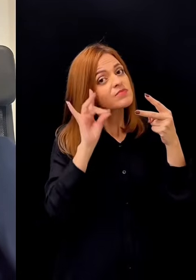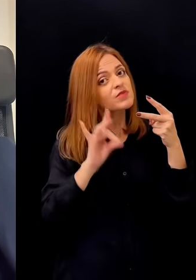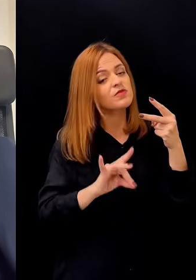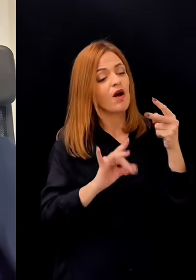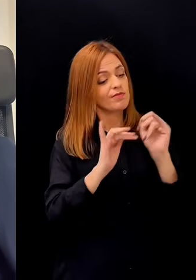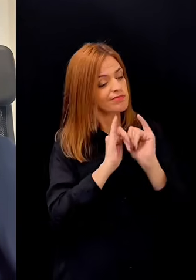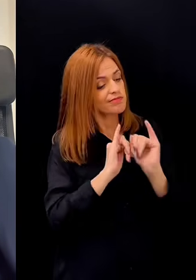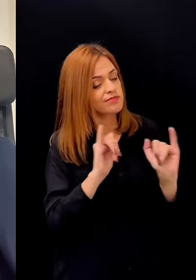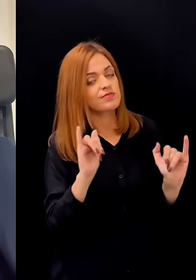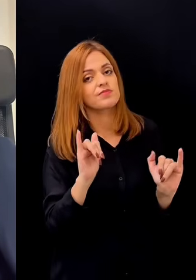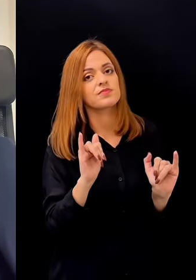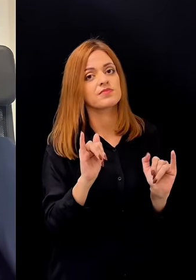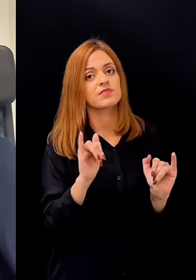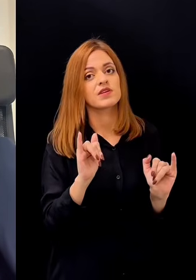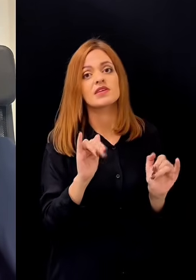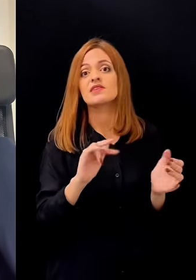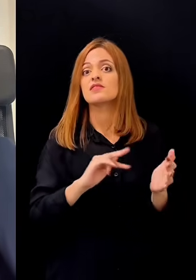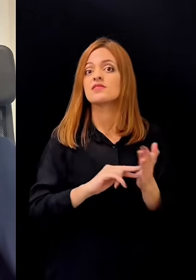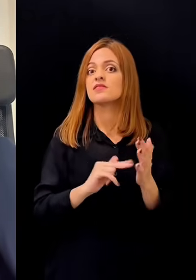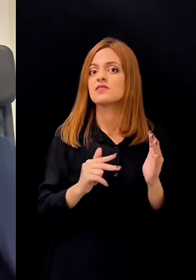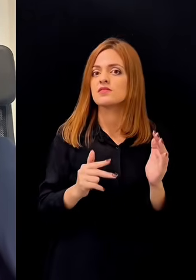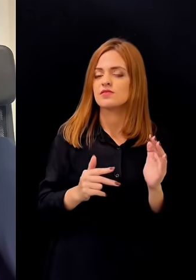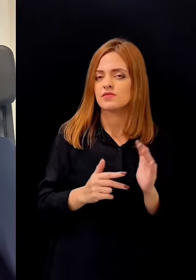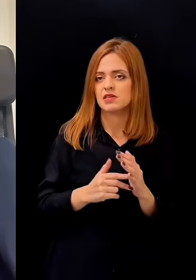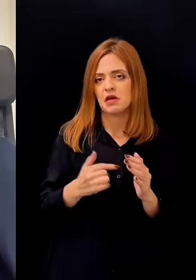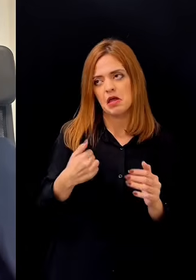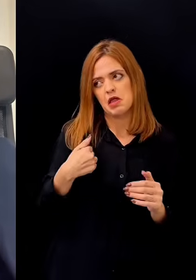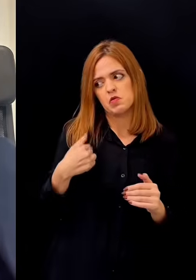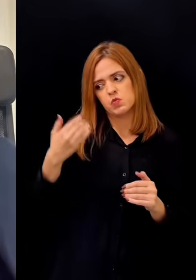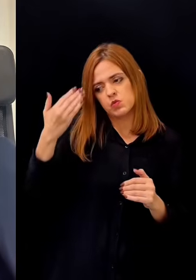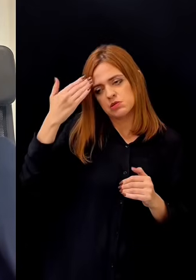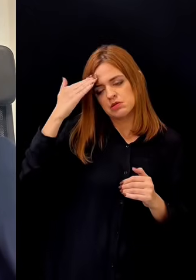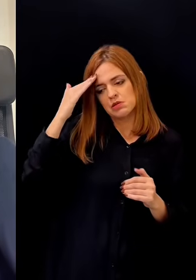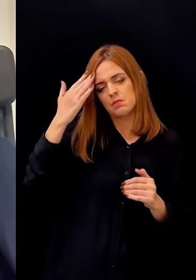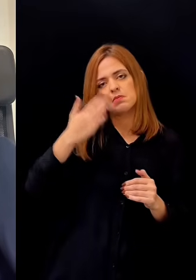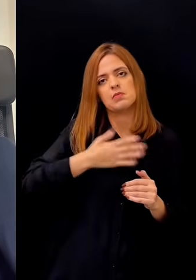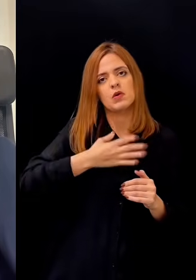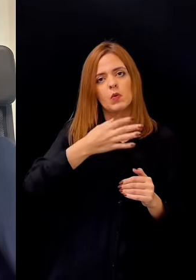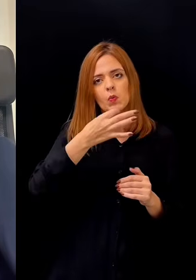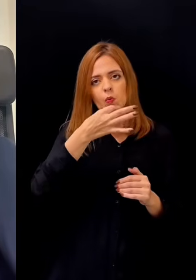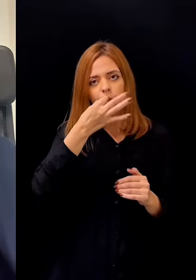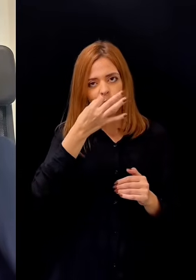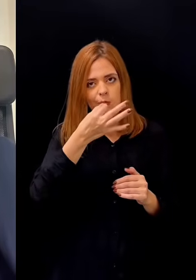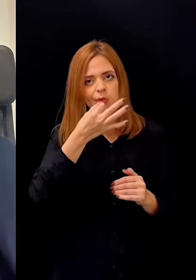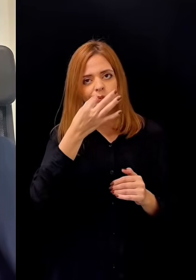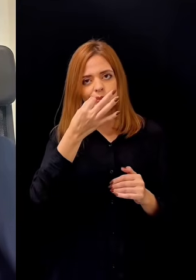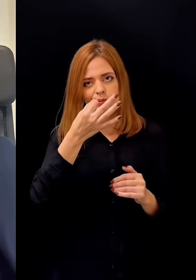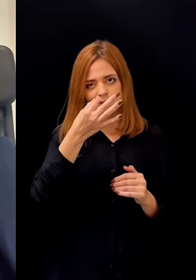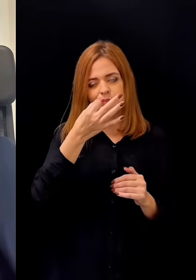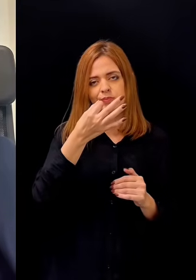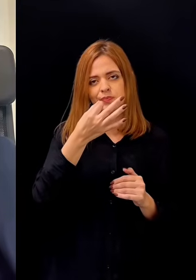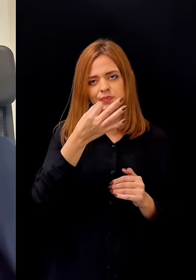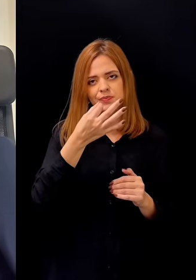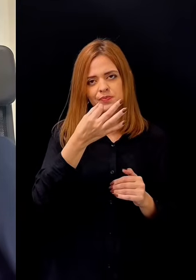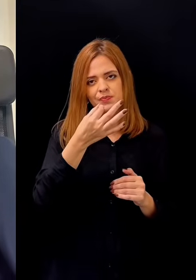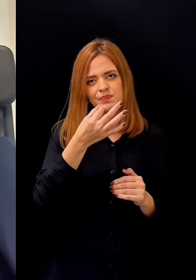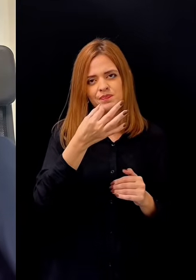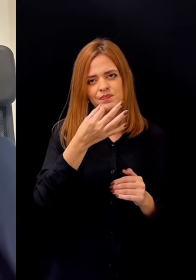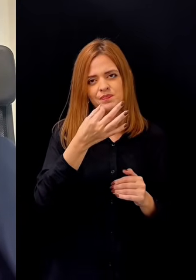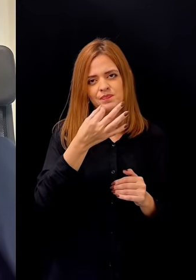te digo, que quer dizer, no meu entendimento, na minha